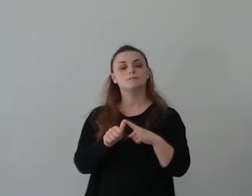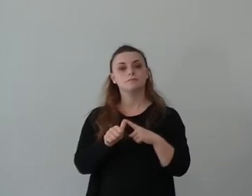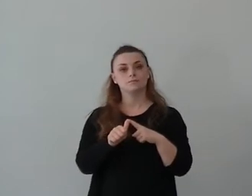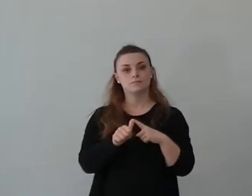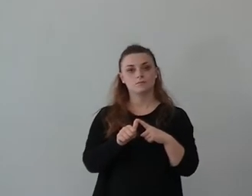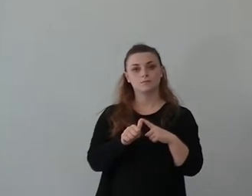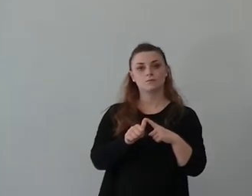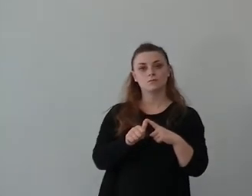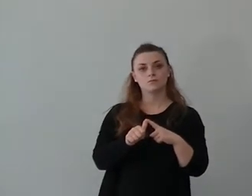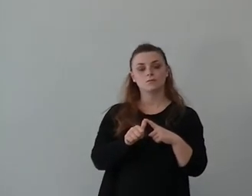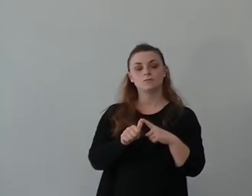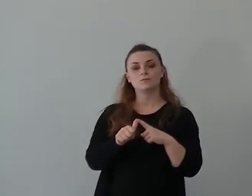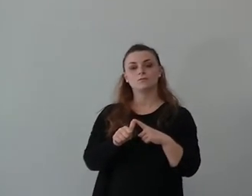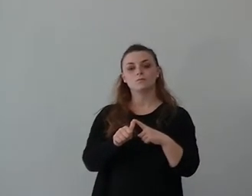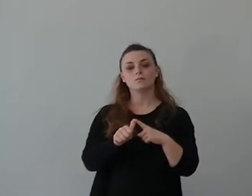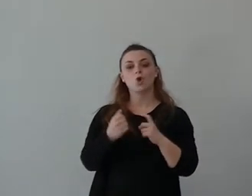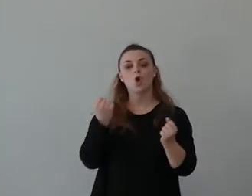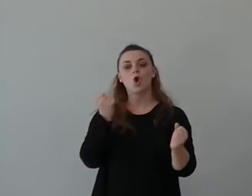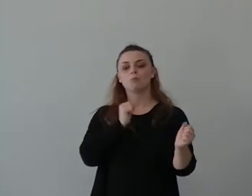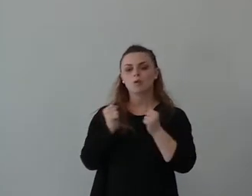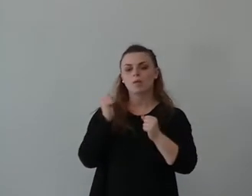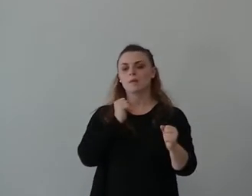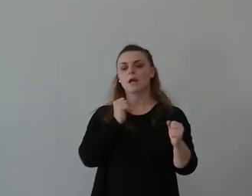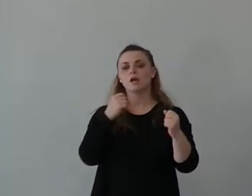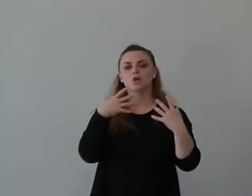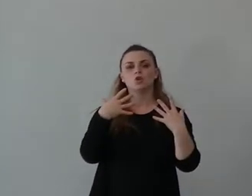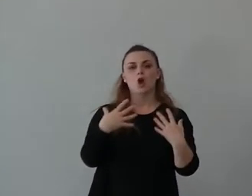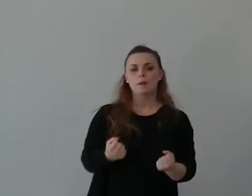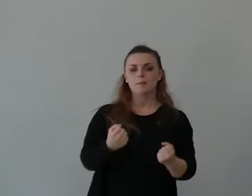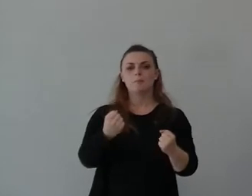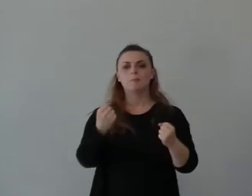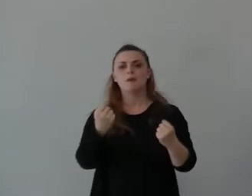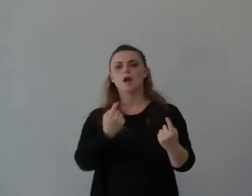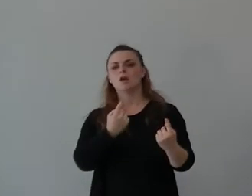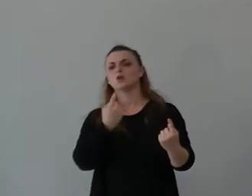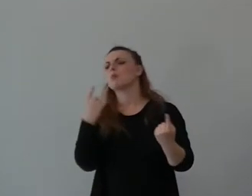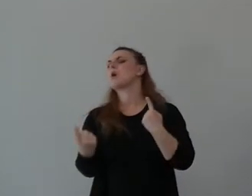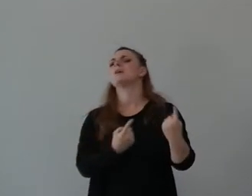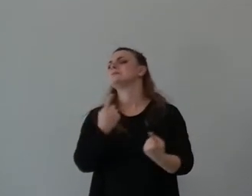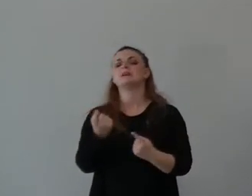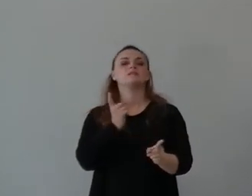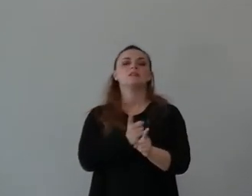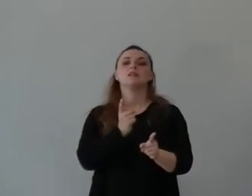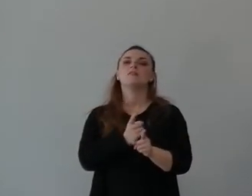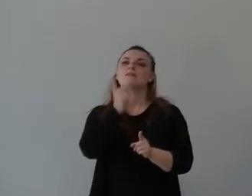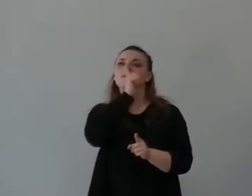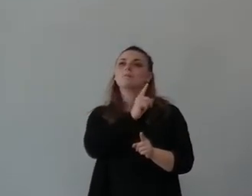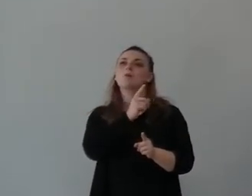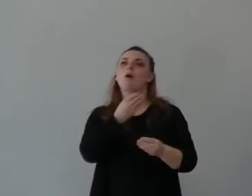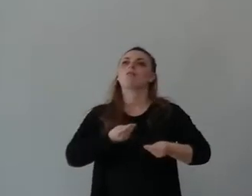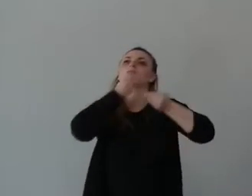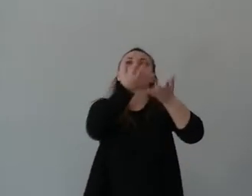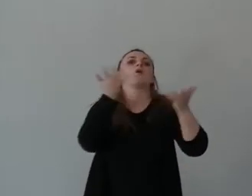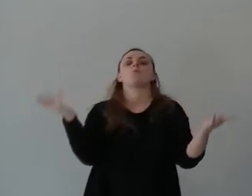che ogni cosa che tu fai nella vita leaves a mark. Lascia un segno. So when you move your pencil,